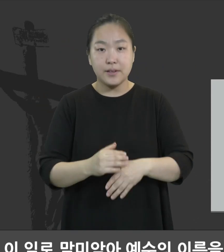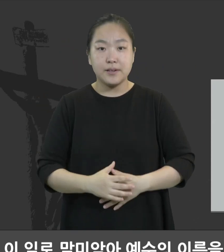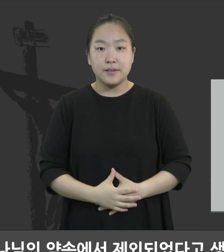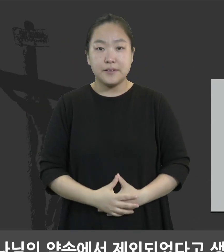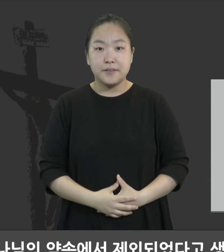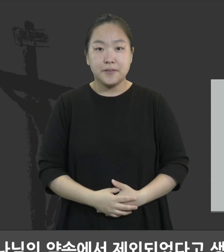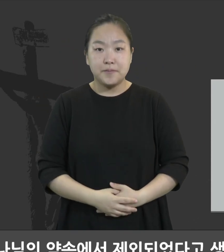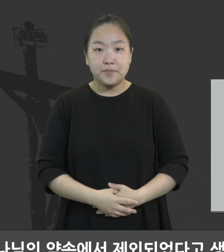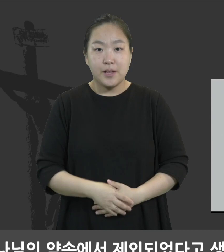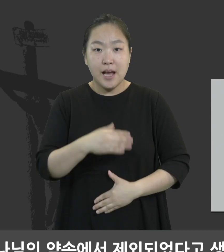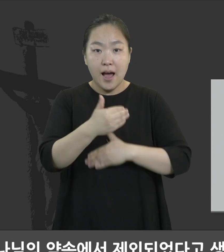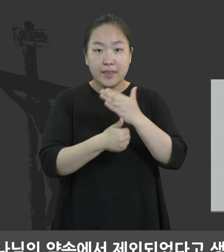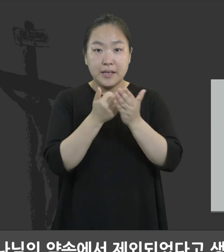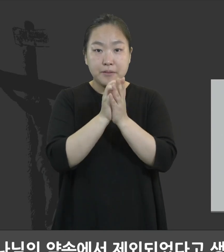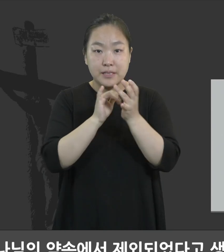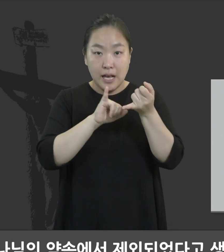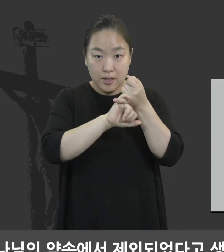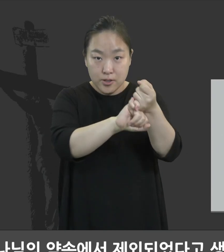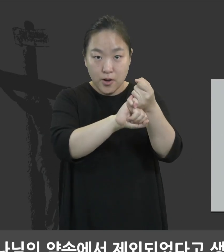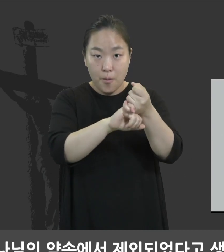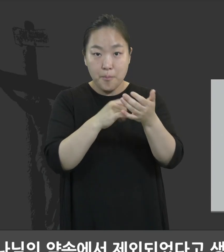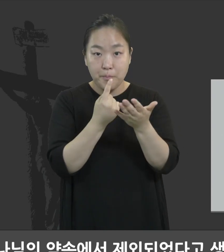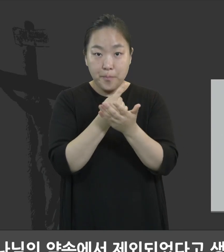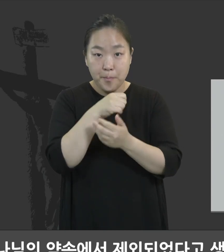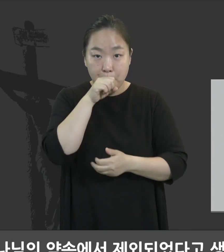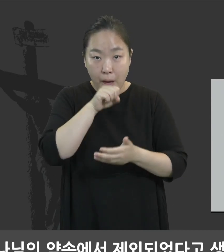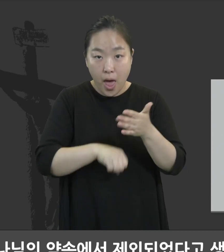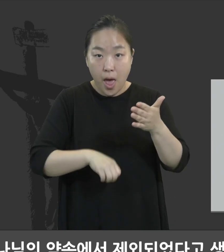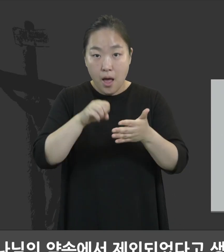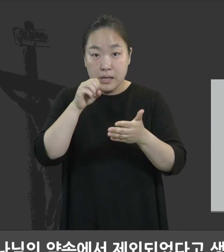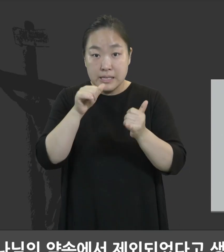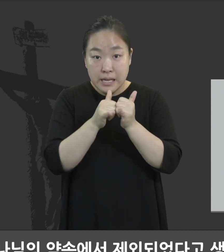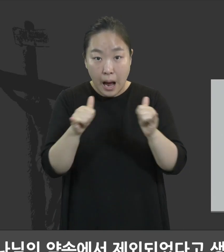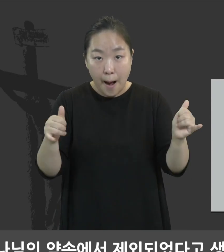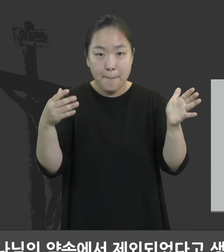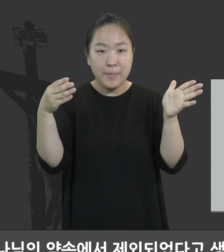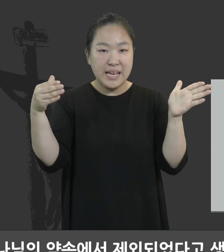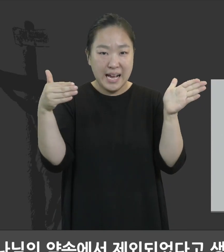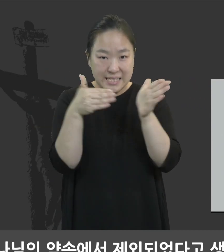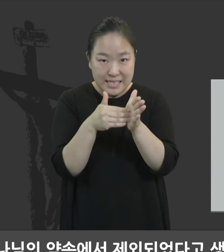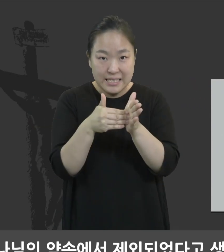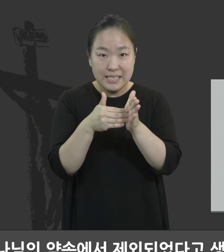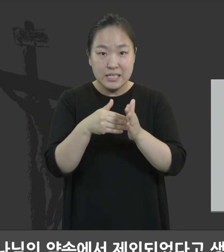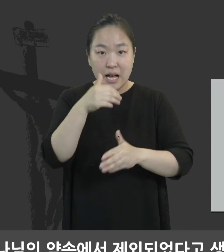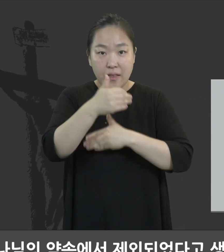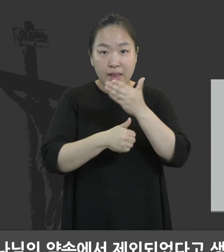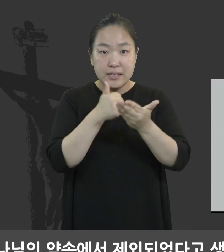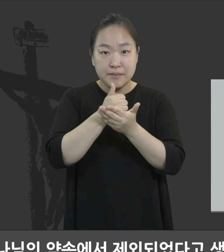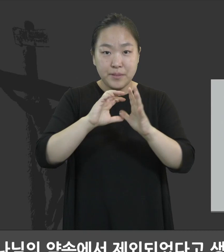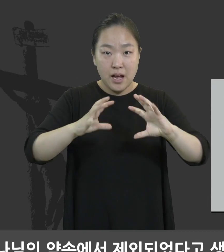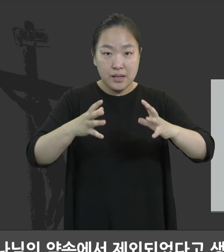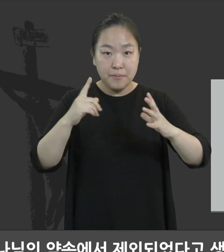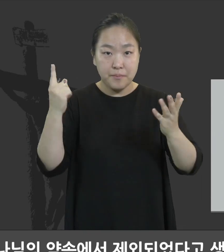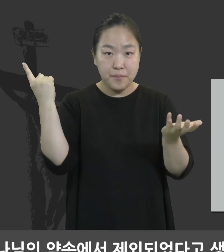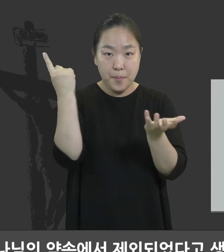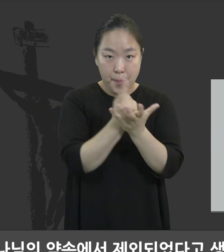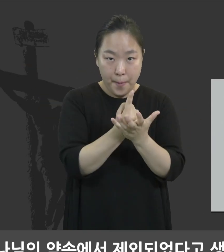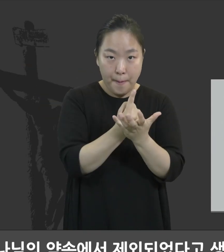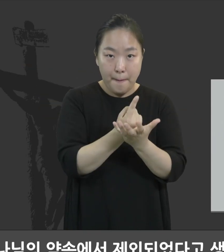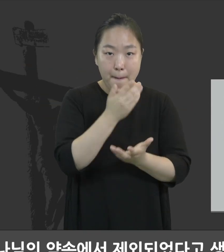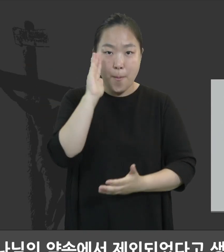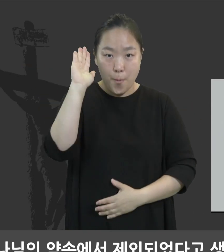일어납니다. 하나님의 약속에서 제외되었다고 생각하는 주변부의 사람들조차 하나님의